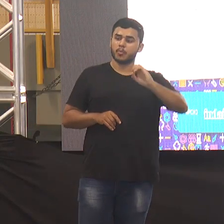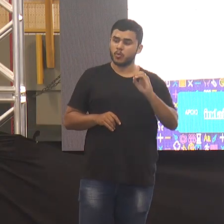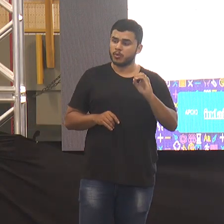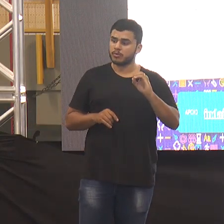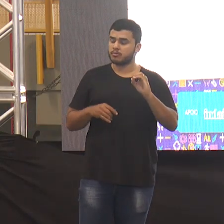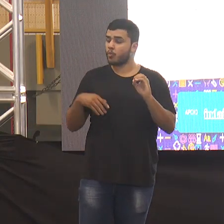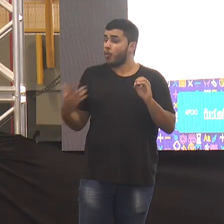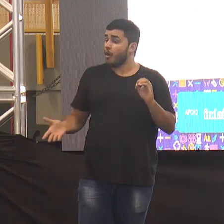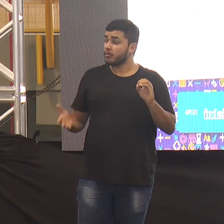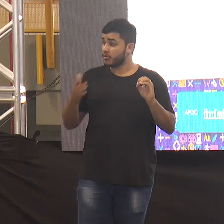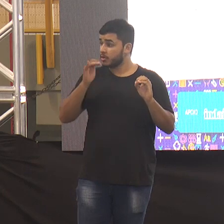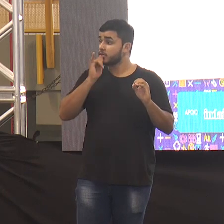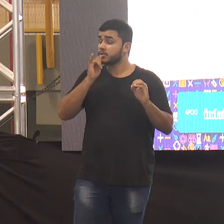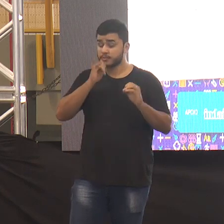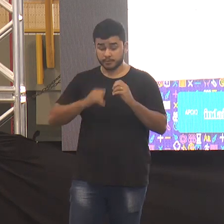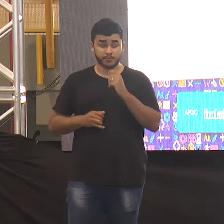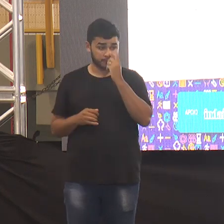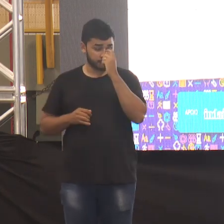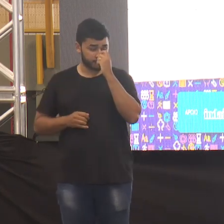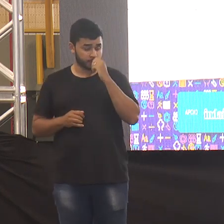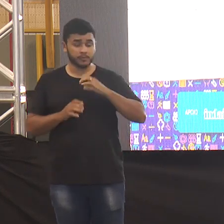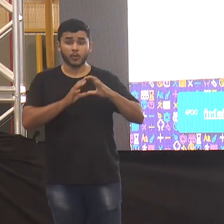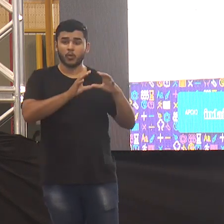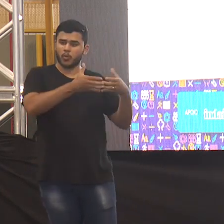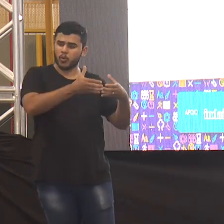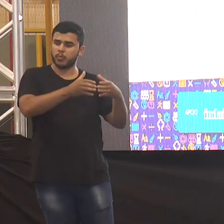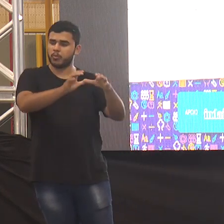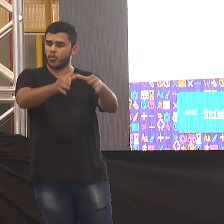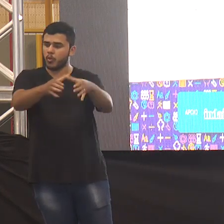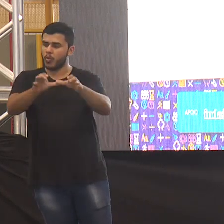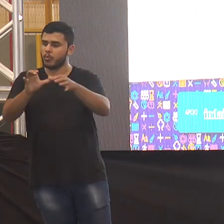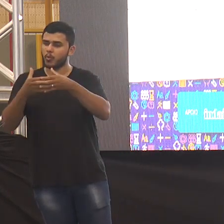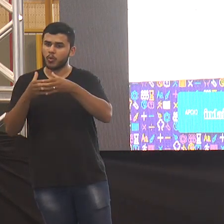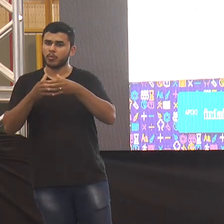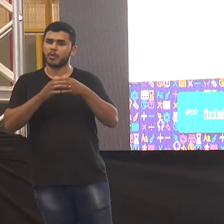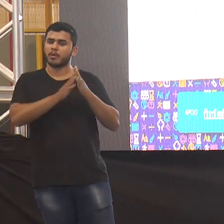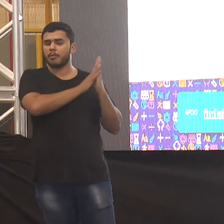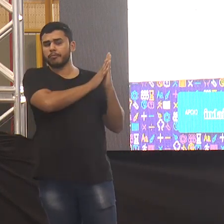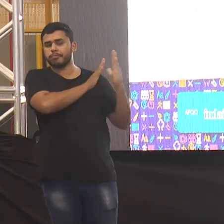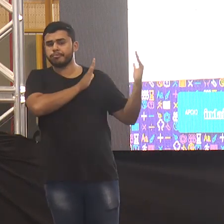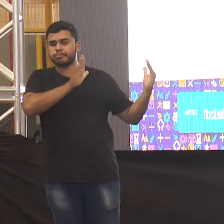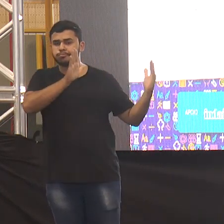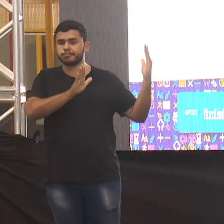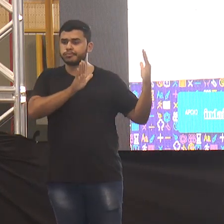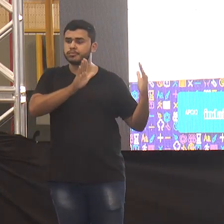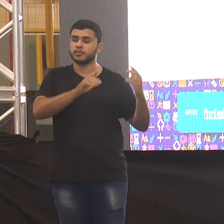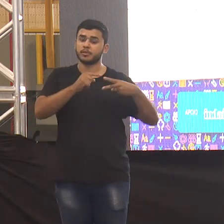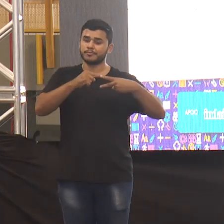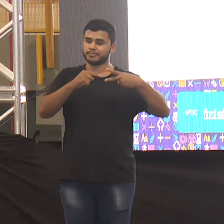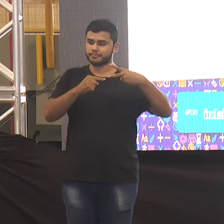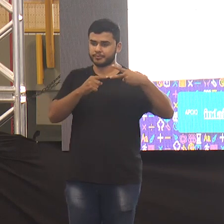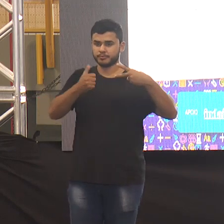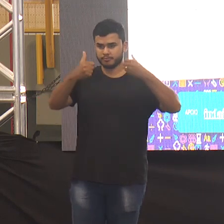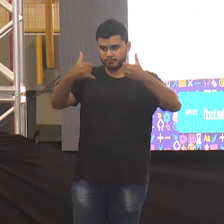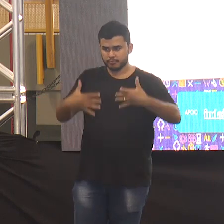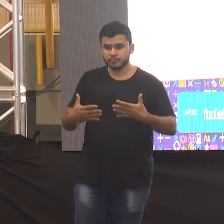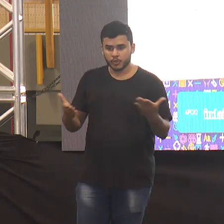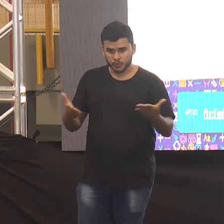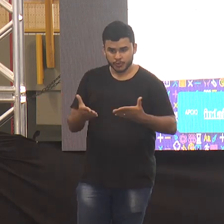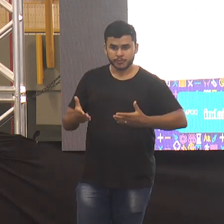Mas vamos lá, vamos falar das escolas, romantismo e realismo, que é o que nos interessa principalmente aqui